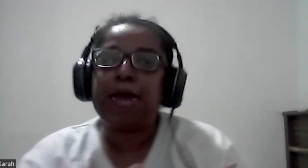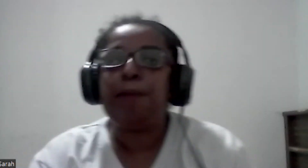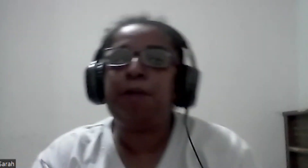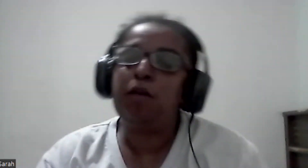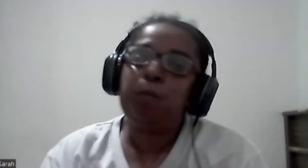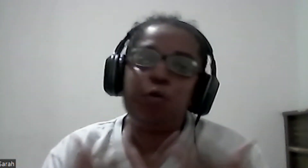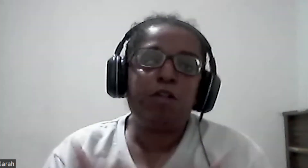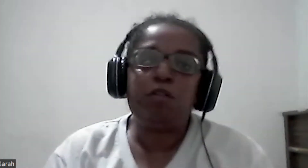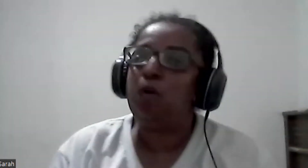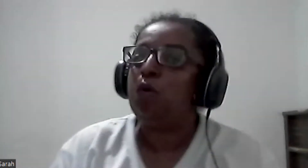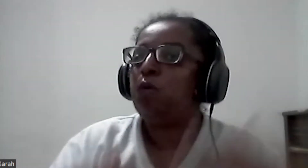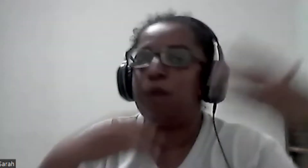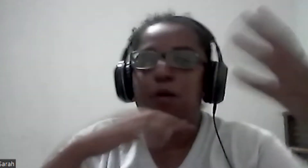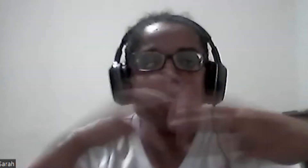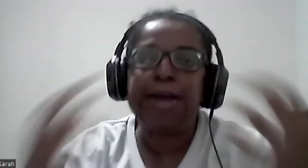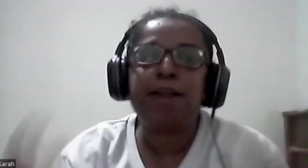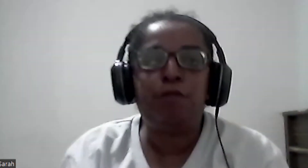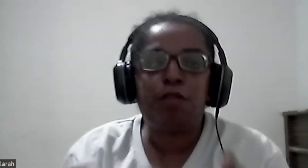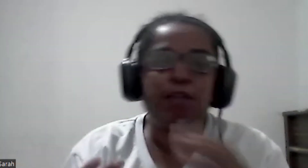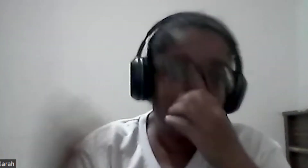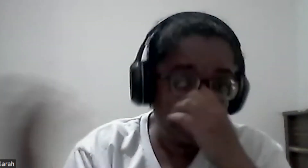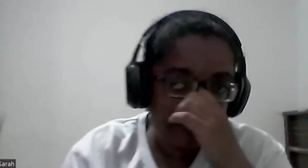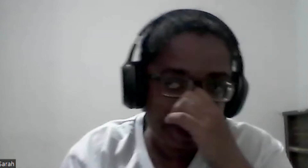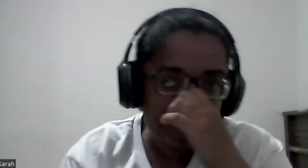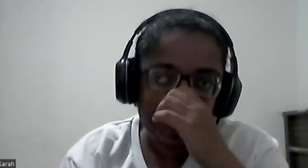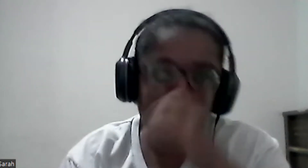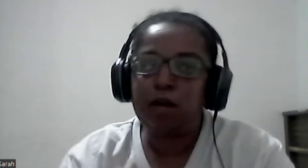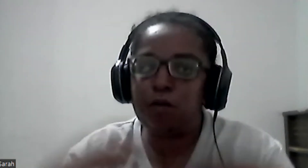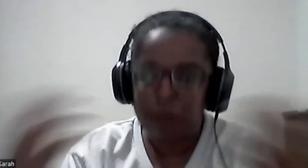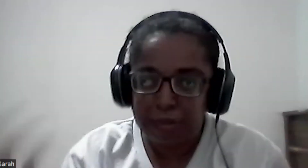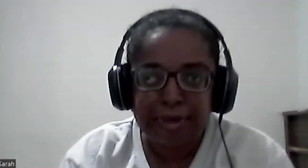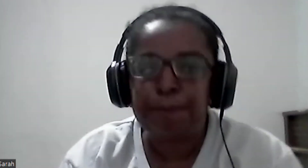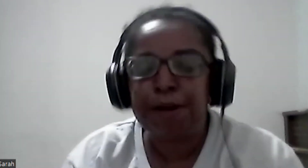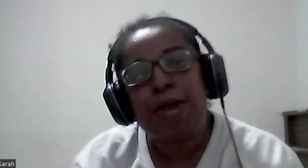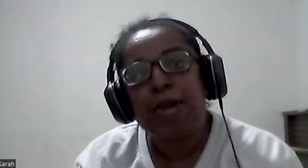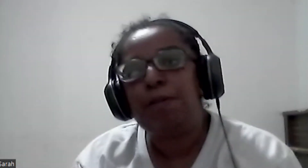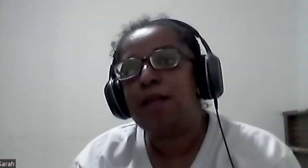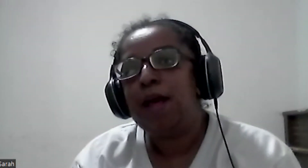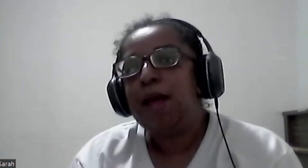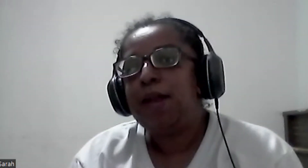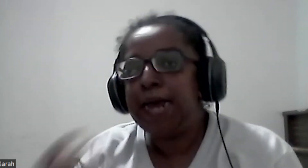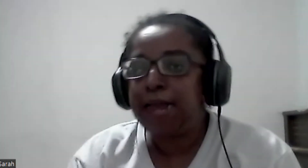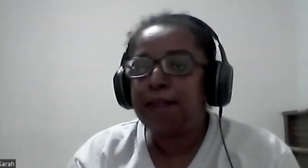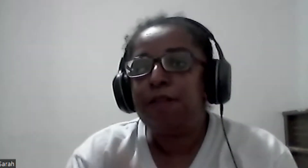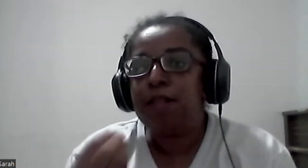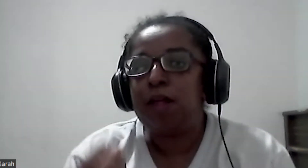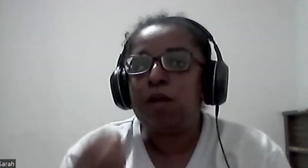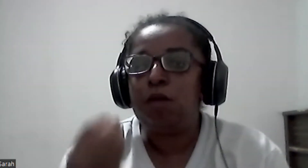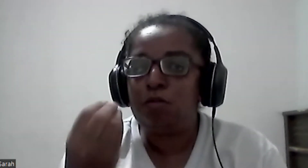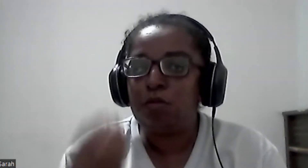intérprete, o professor, ou qualquer área que vocês estiverem trabalhando, que querem aprender Libras, é essa visão. O surdo,